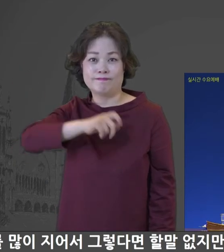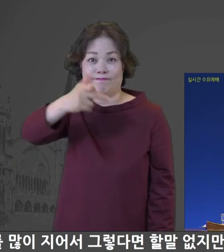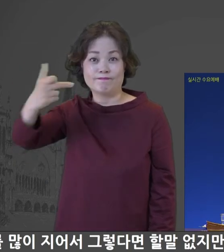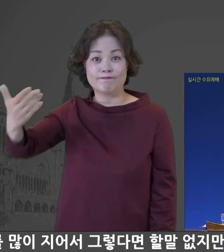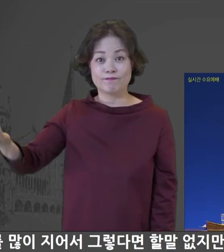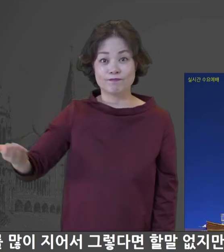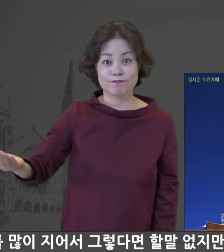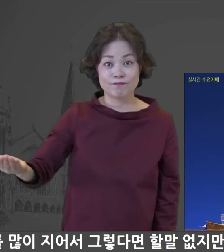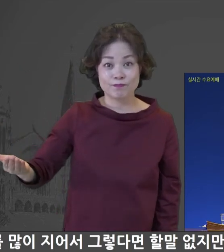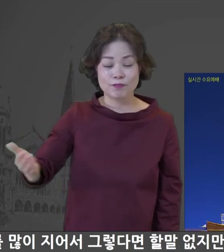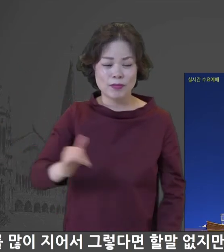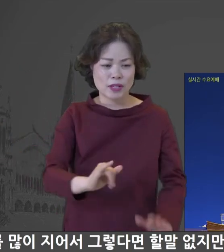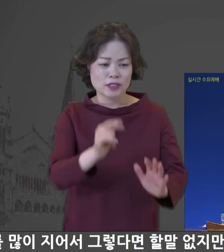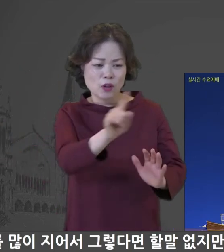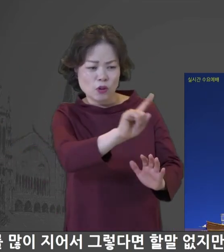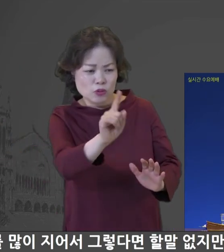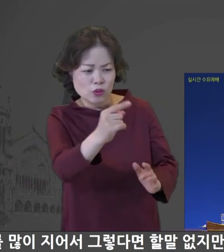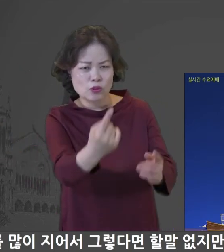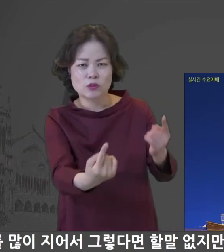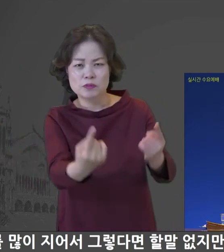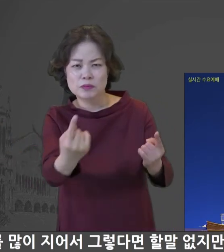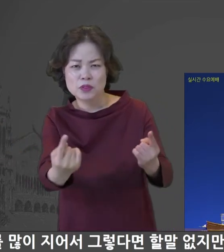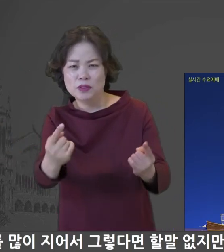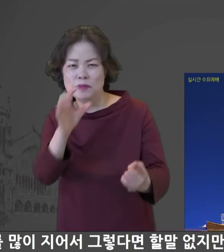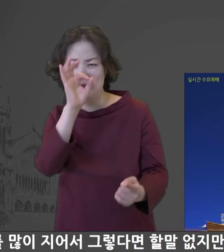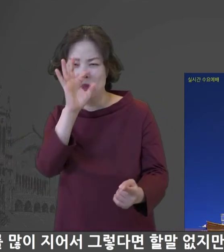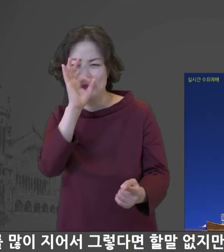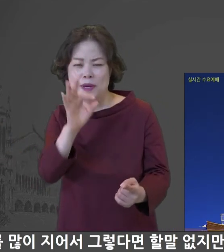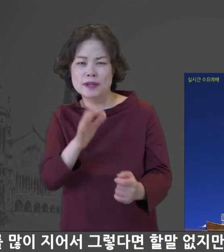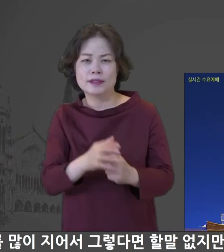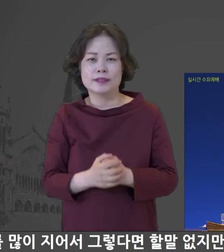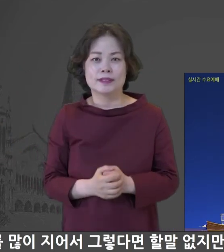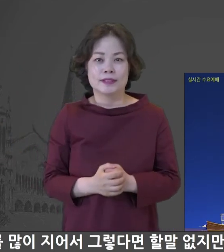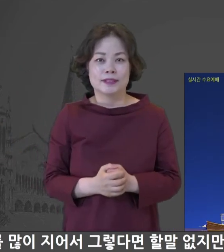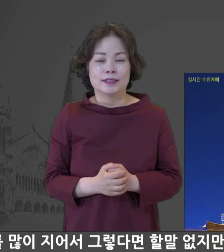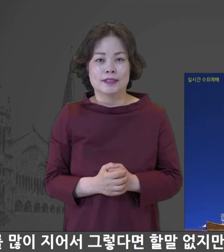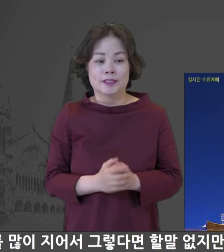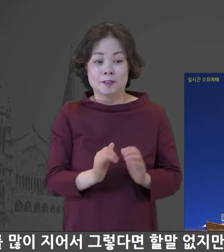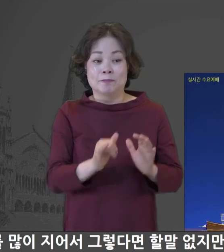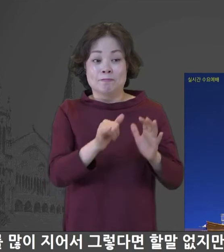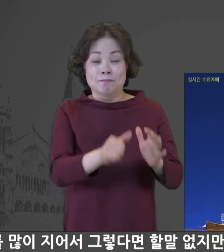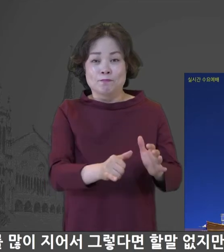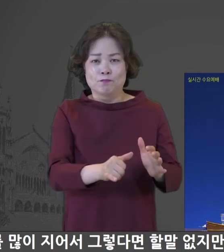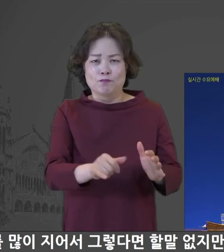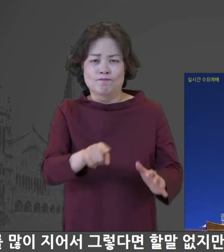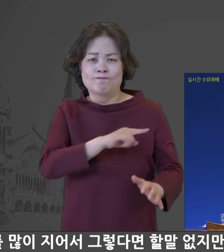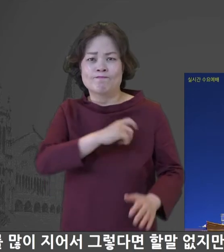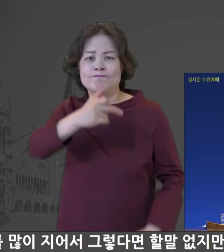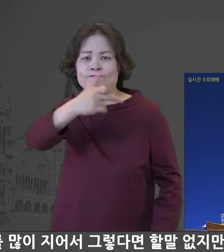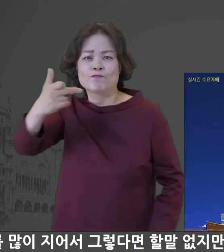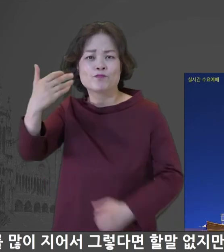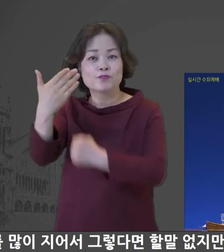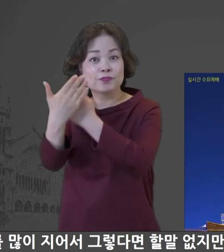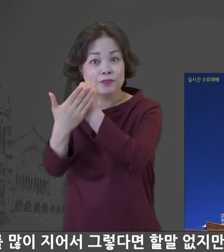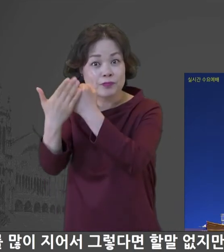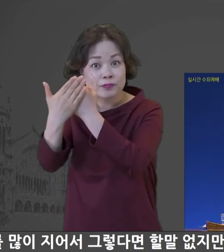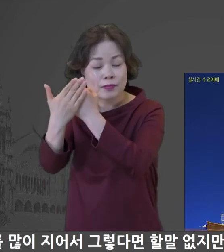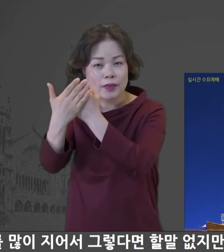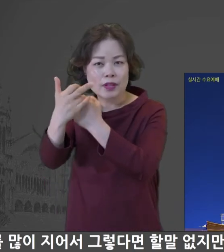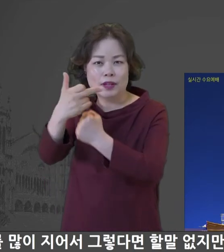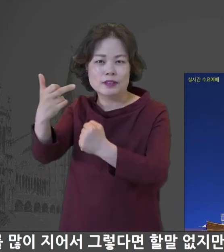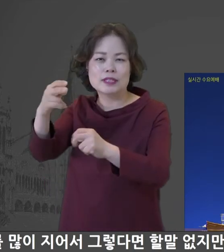가장 큰 일, 이 세상 어떤 것과도 가늠할 수 없는 이 세상에서 가장 큰 은혜요, 가장